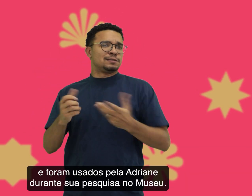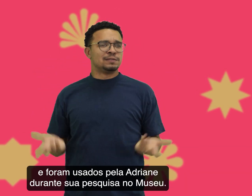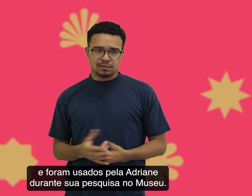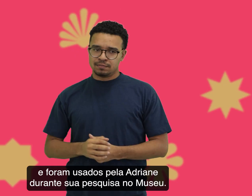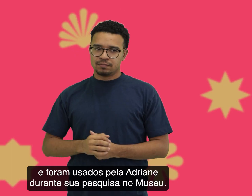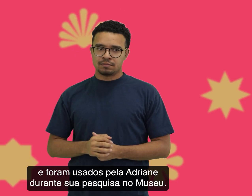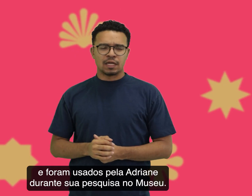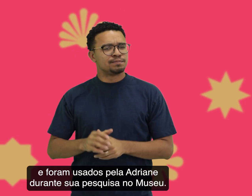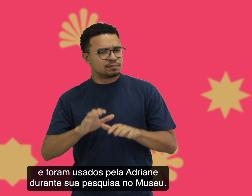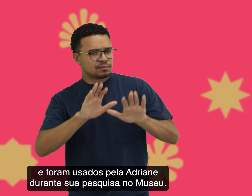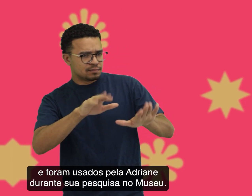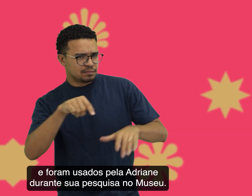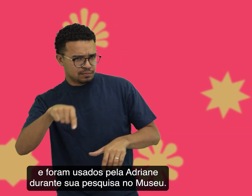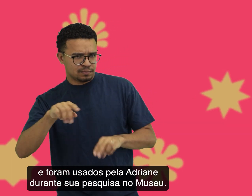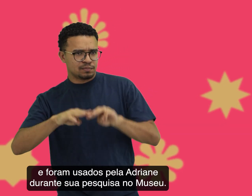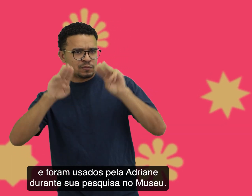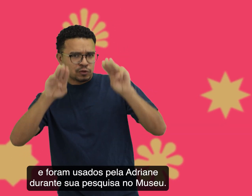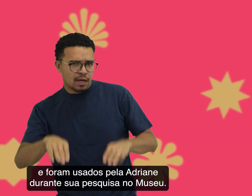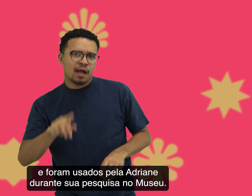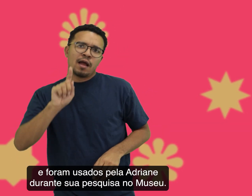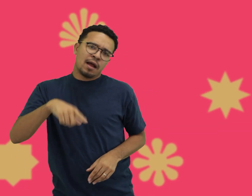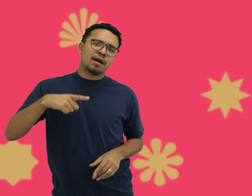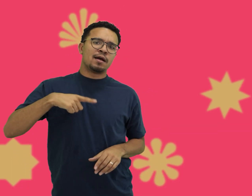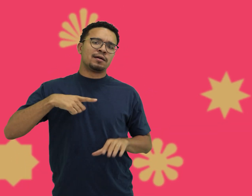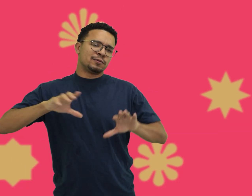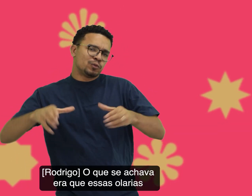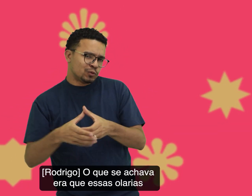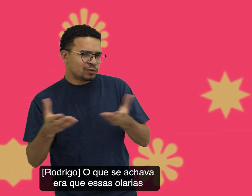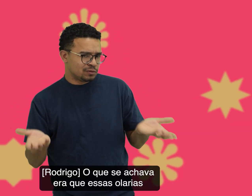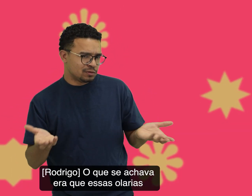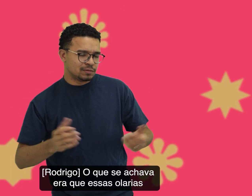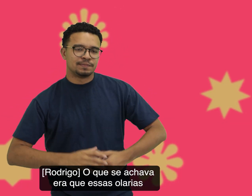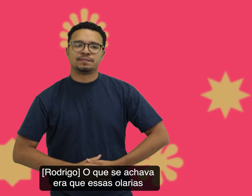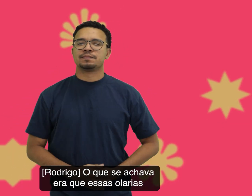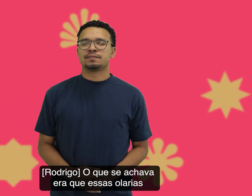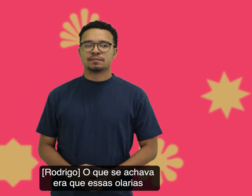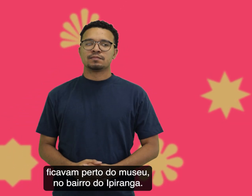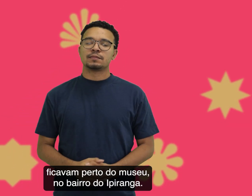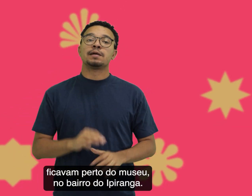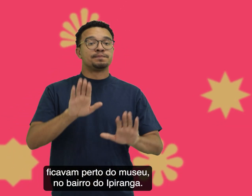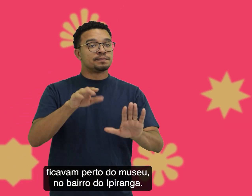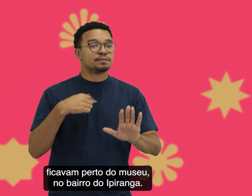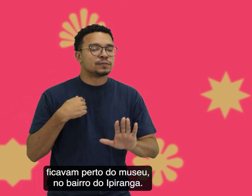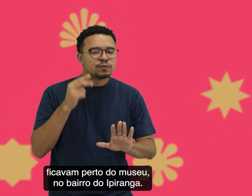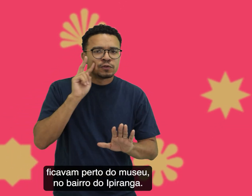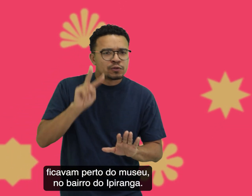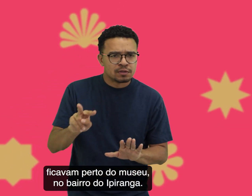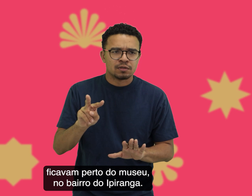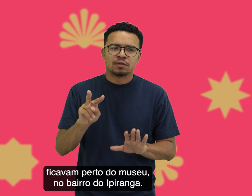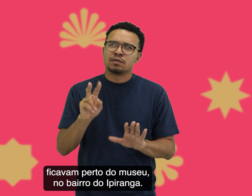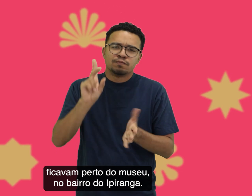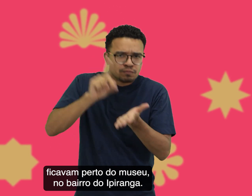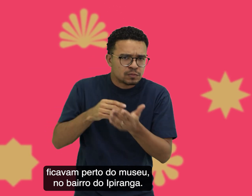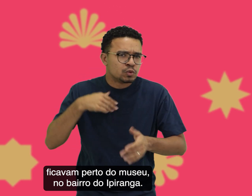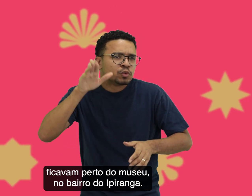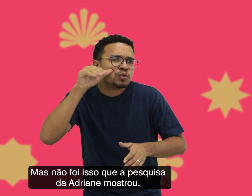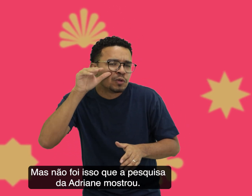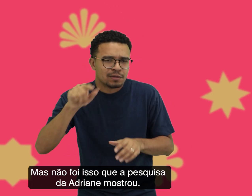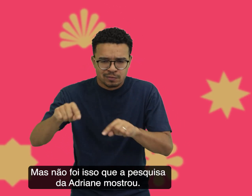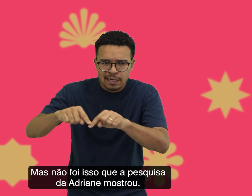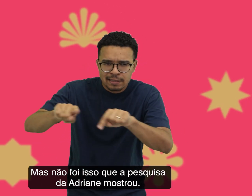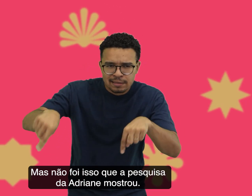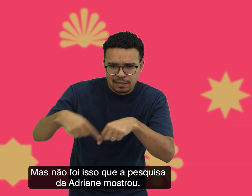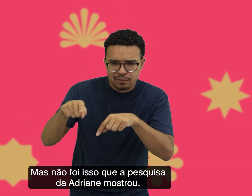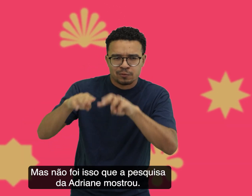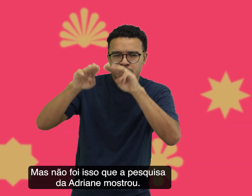olarias e foram usados pela Adriane durante sua pesquisa no museu. O que se achava era que essas olarias ficavam perto do museu, no bairro